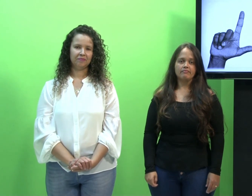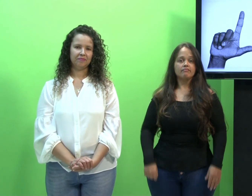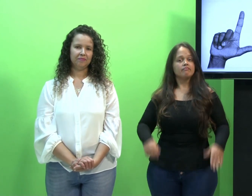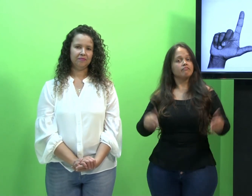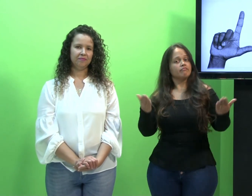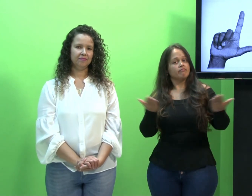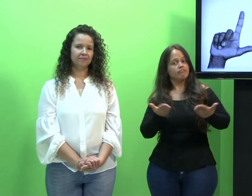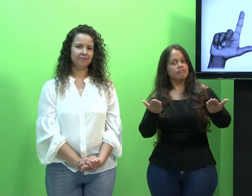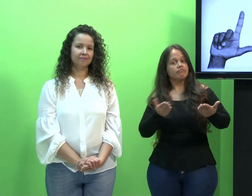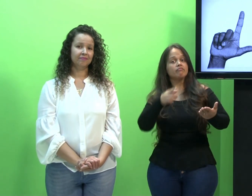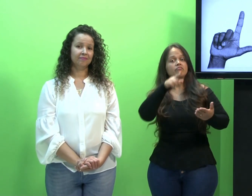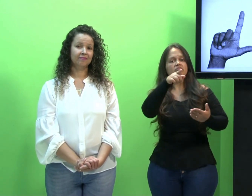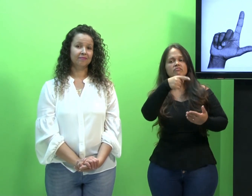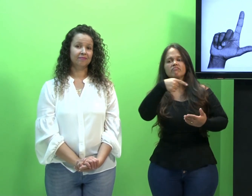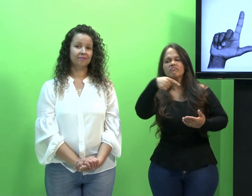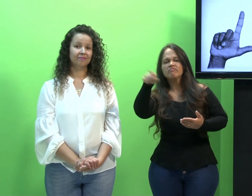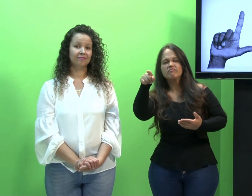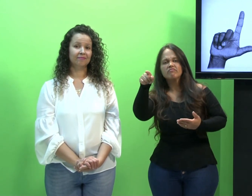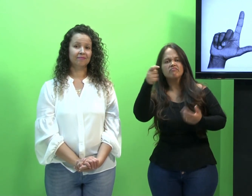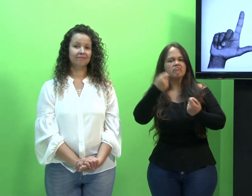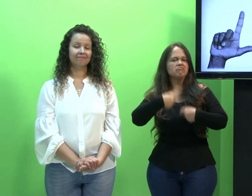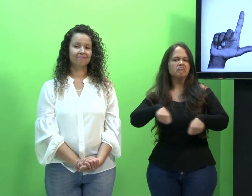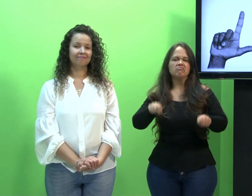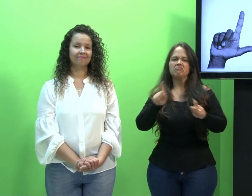Hoje você não precisa ir.